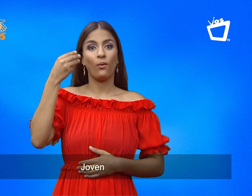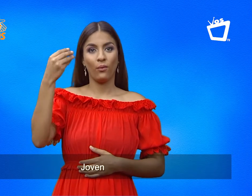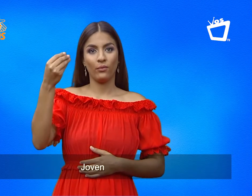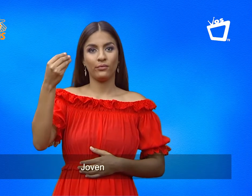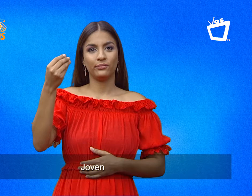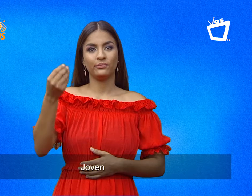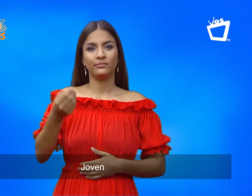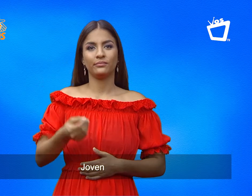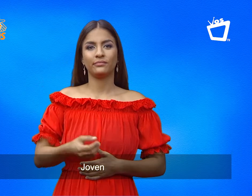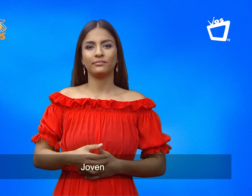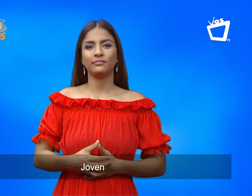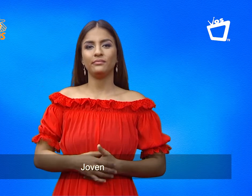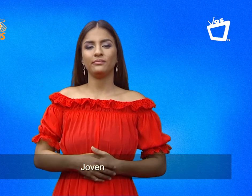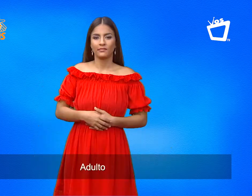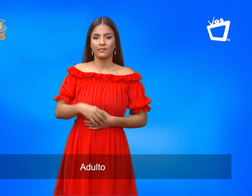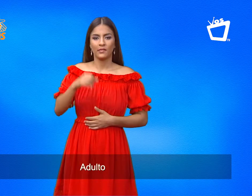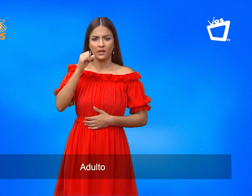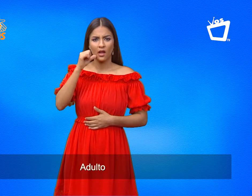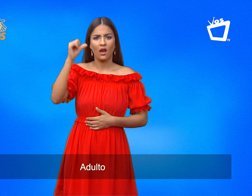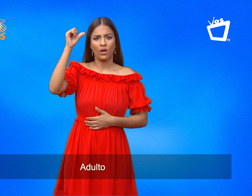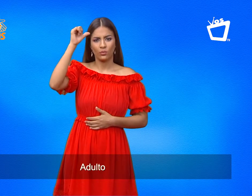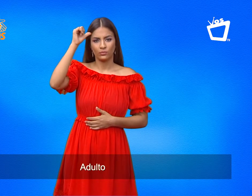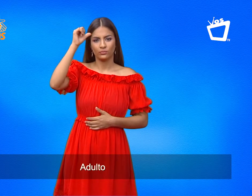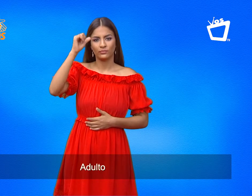joven adulto